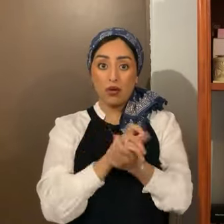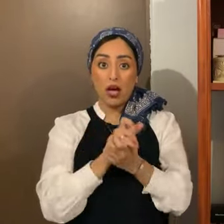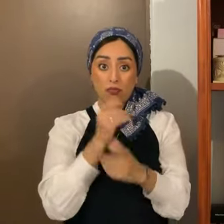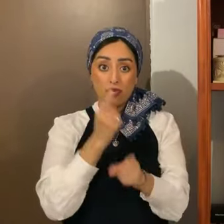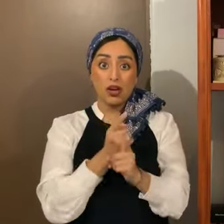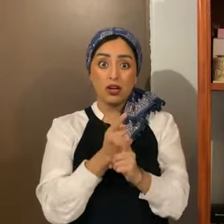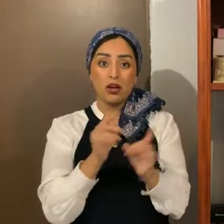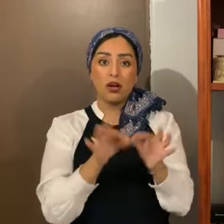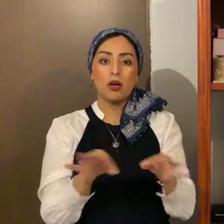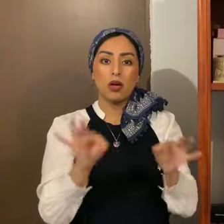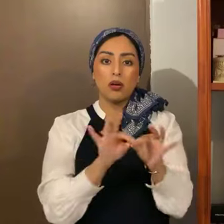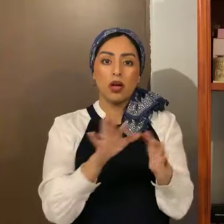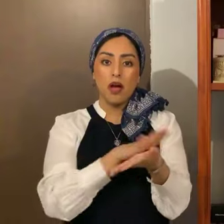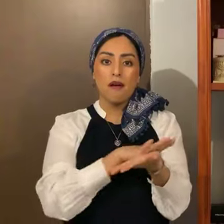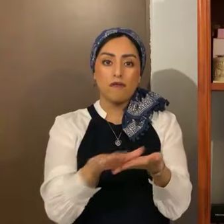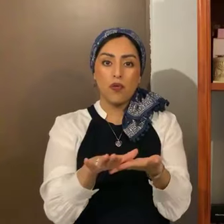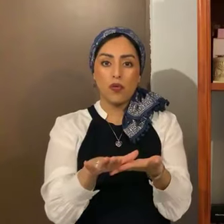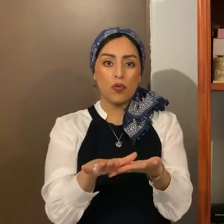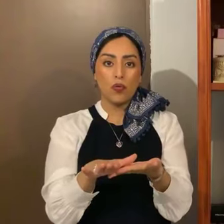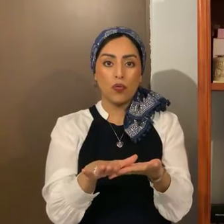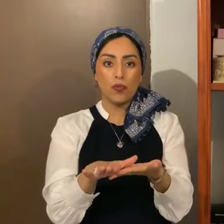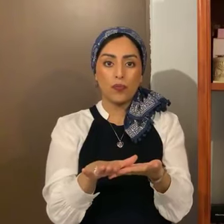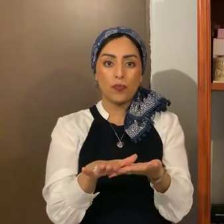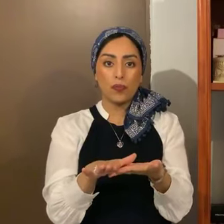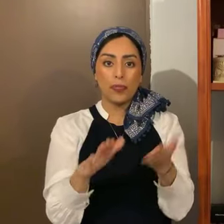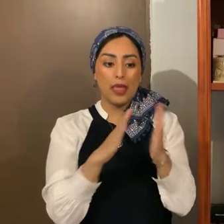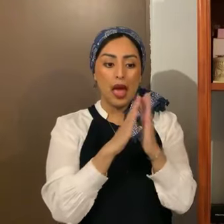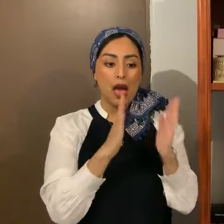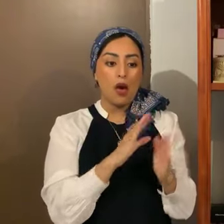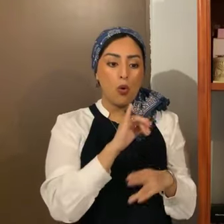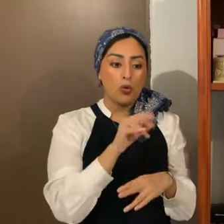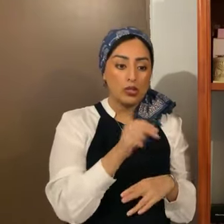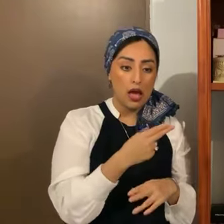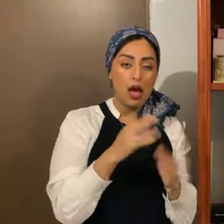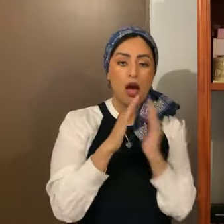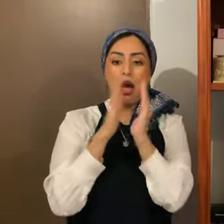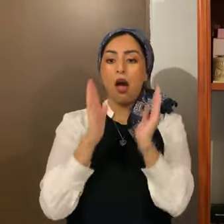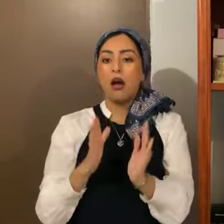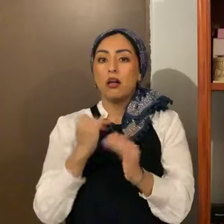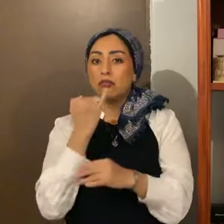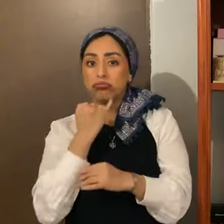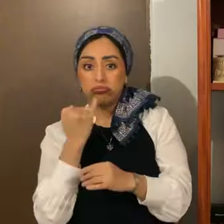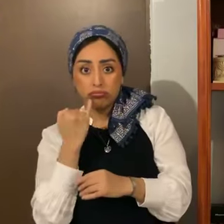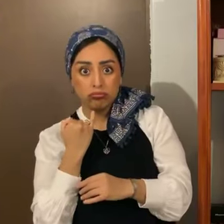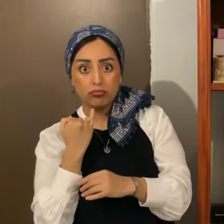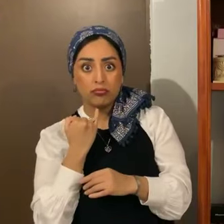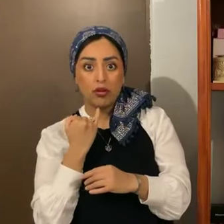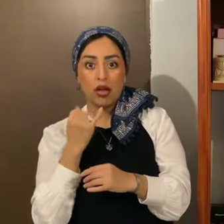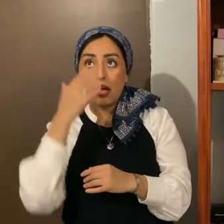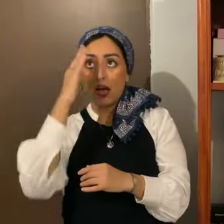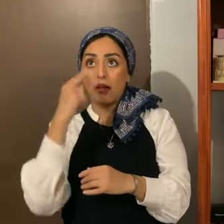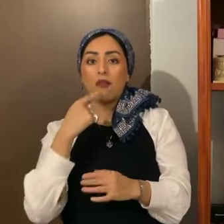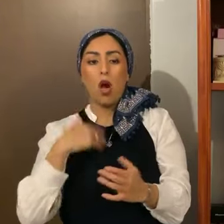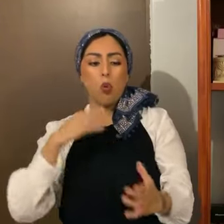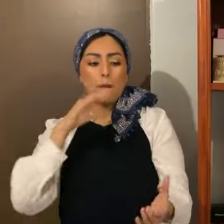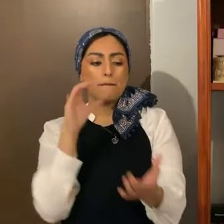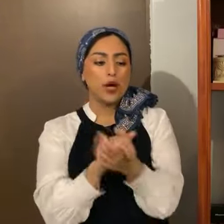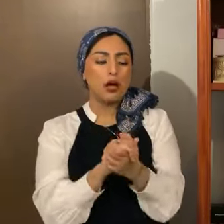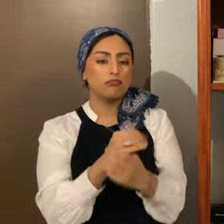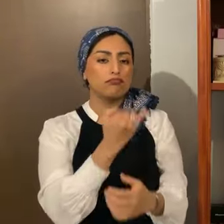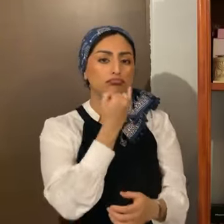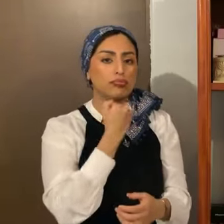nosotros. Israel restaurado, casa de Judá, casa de Israel. Contigo me desposaré,